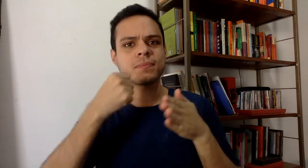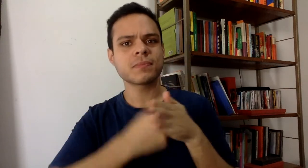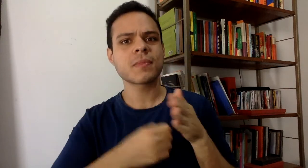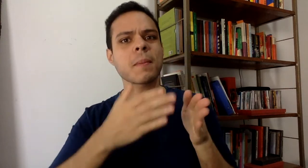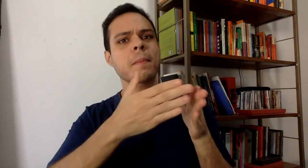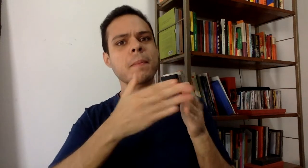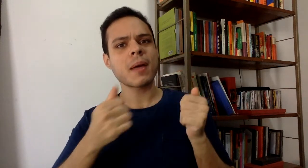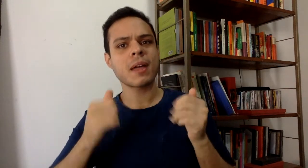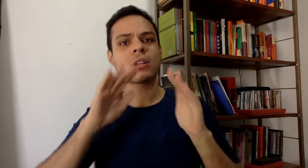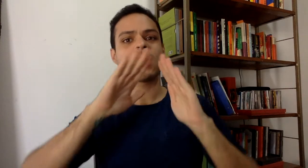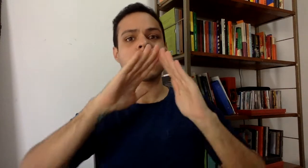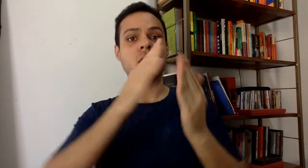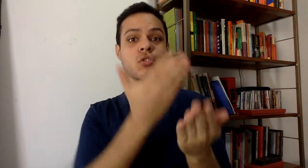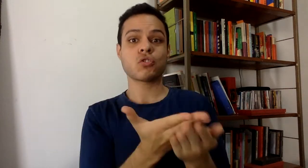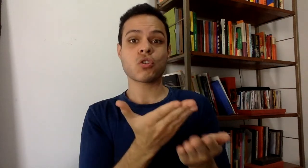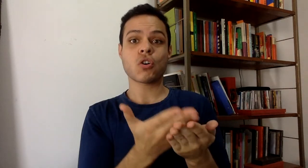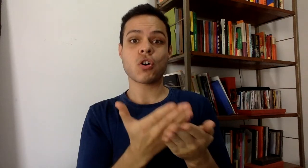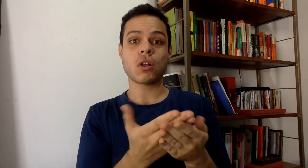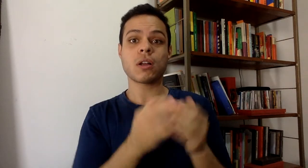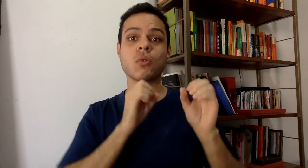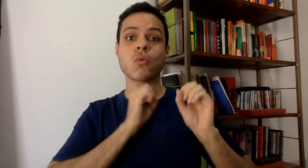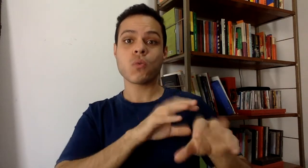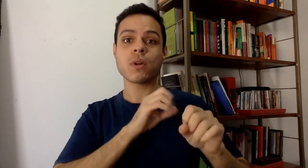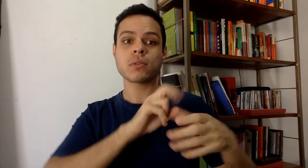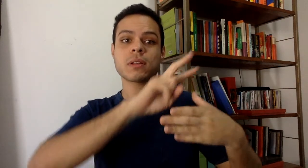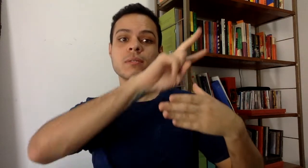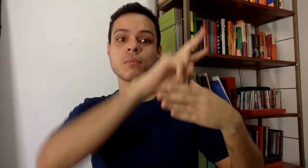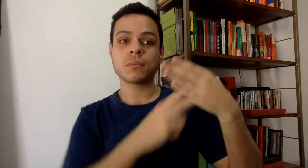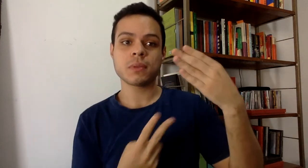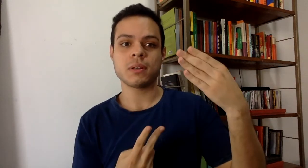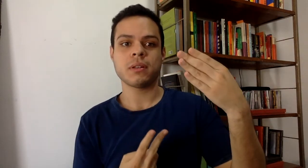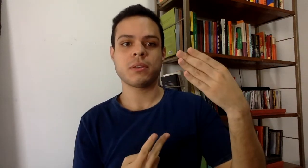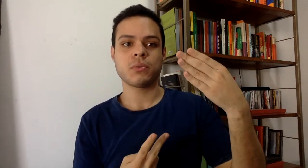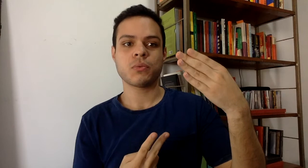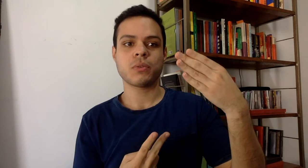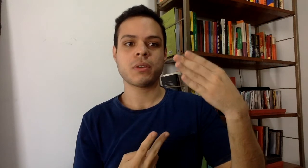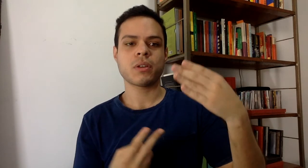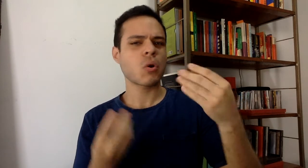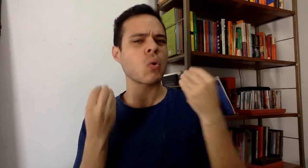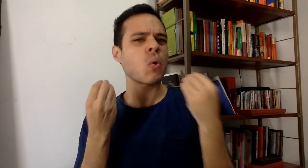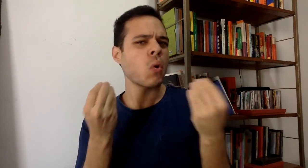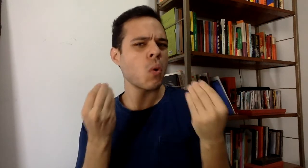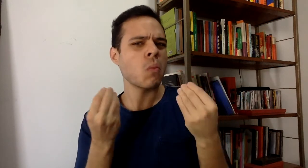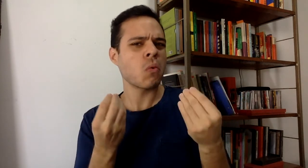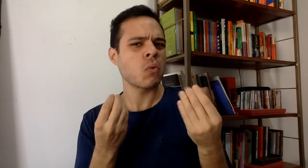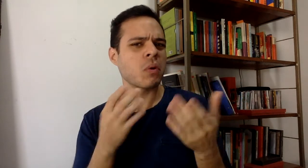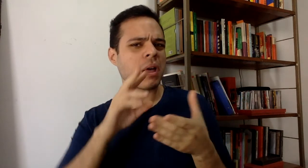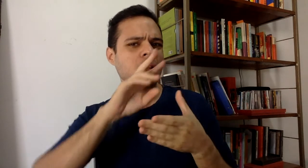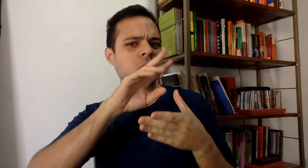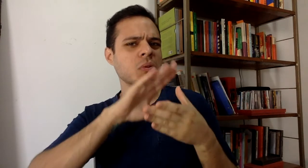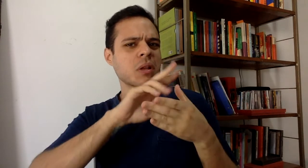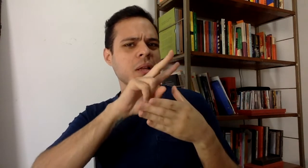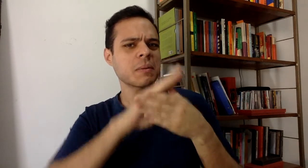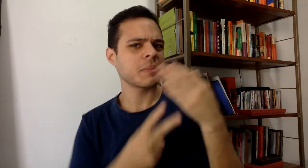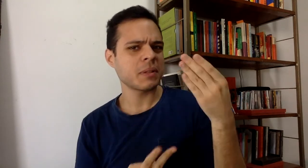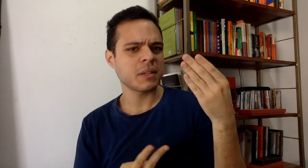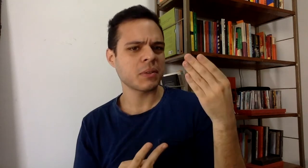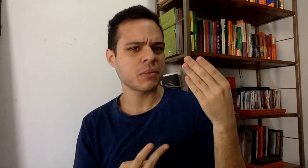eles pedem pelas escolas com educação bilíngue. E como é que funciona uma